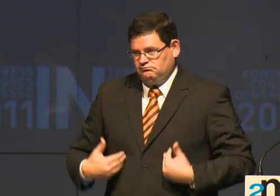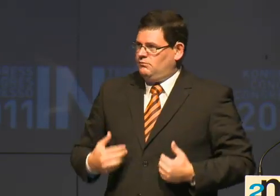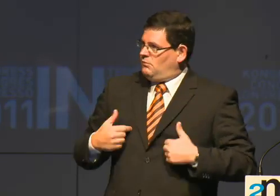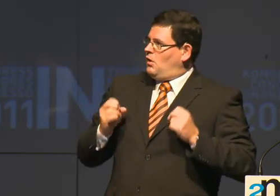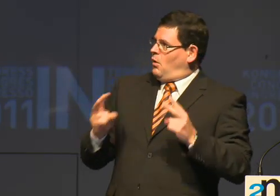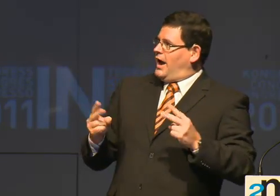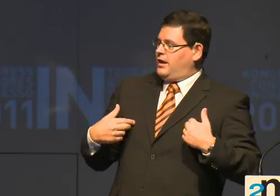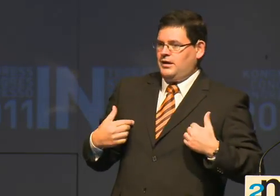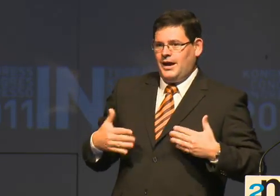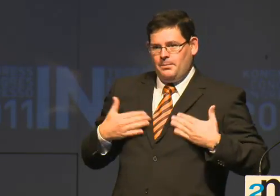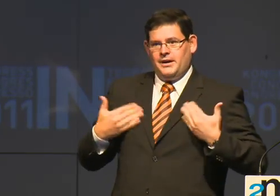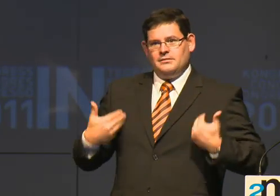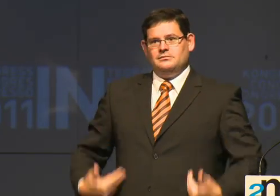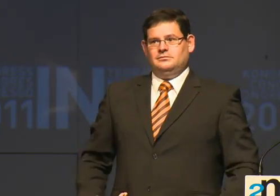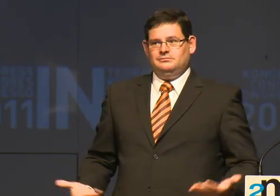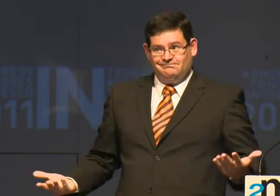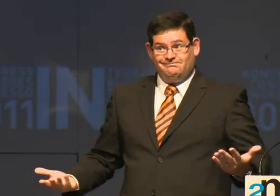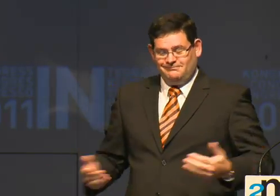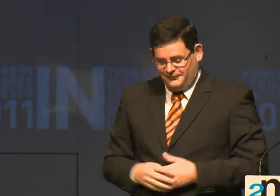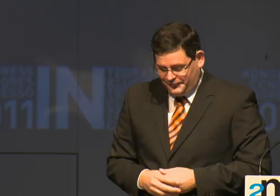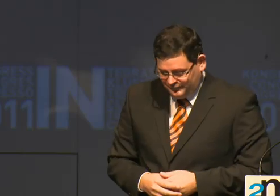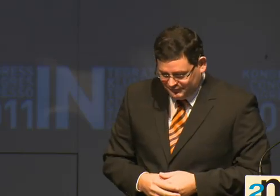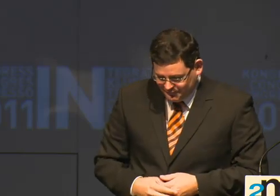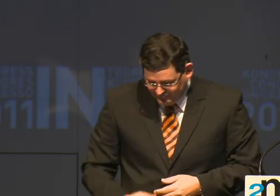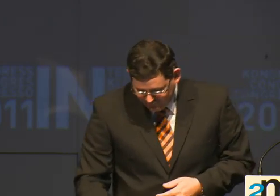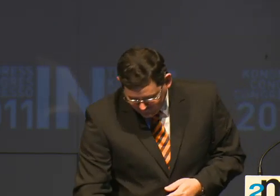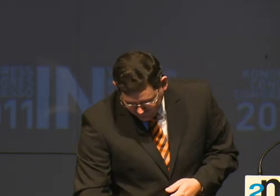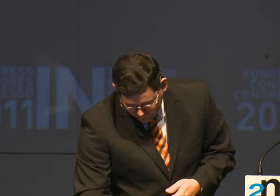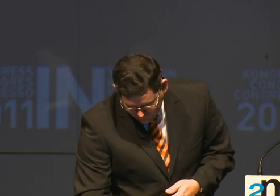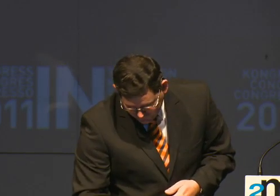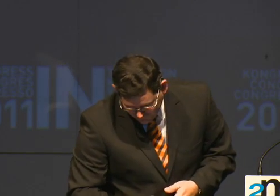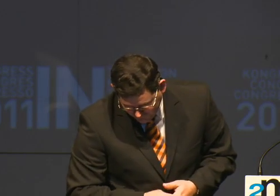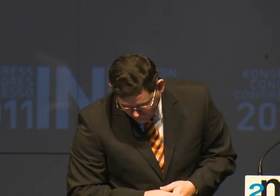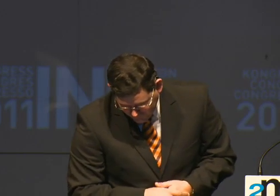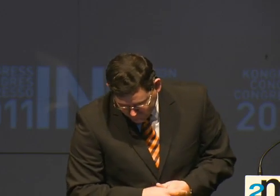la protection et l'intégrité de la personne. Il y a un respect total à avoir vis-à-vis de la personne sourde.